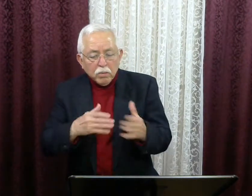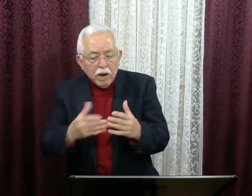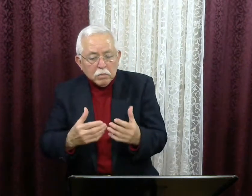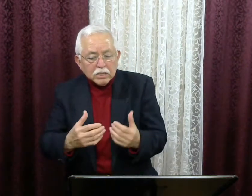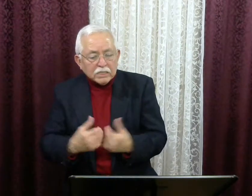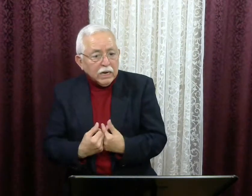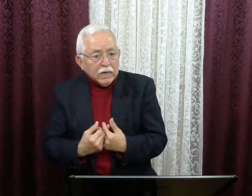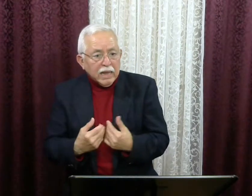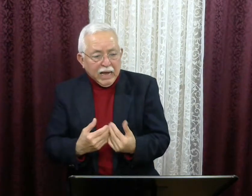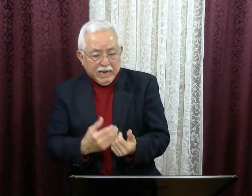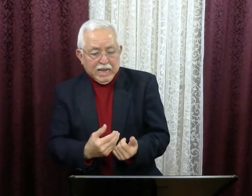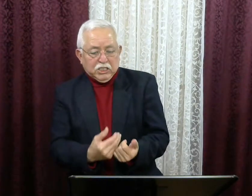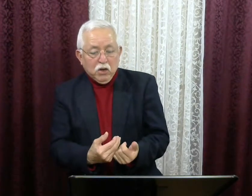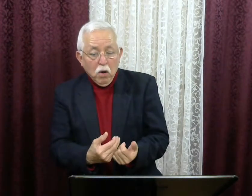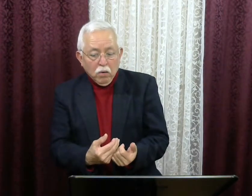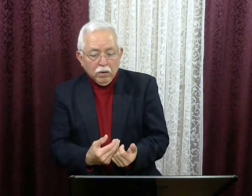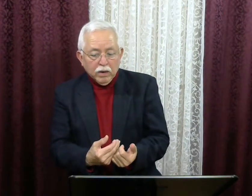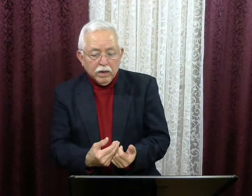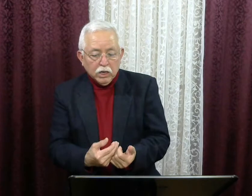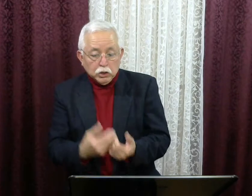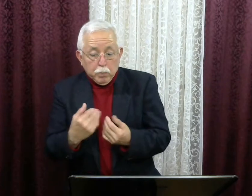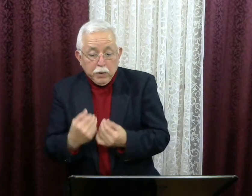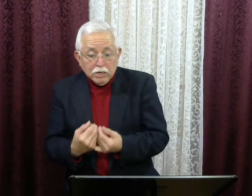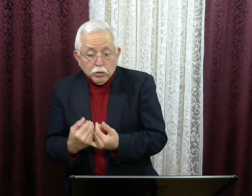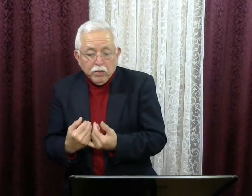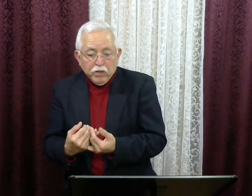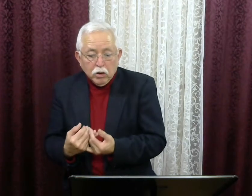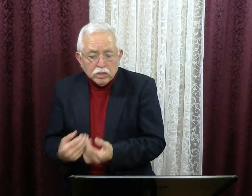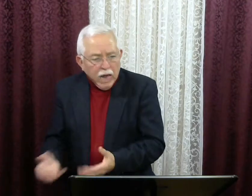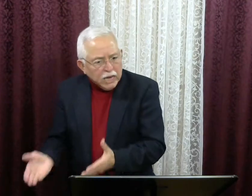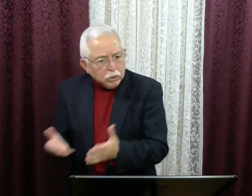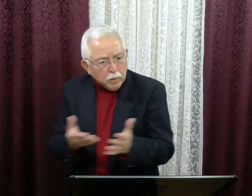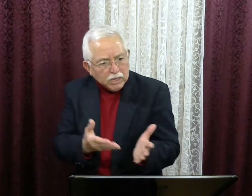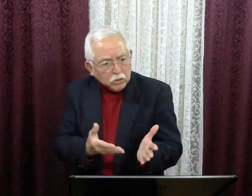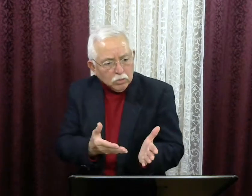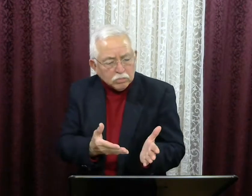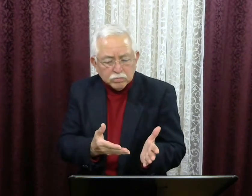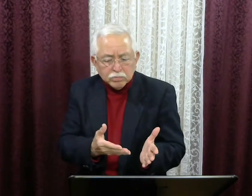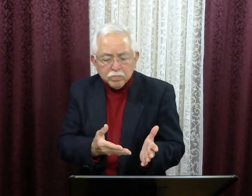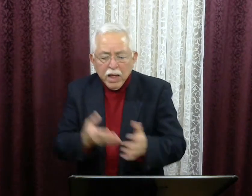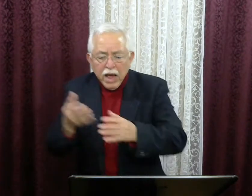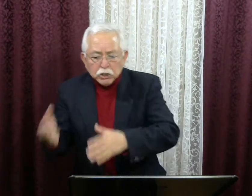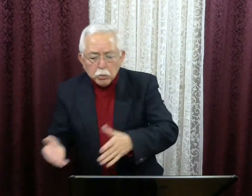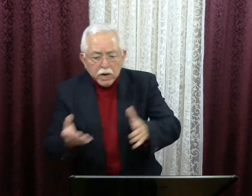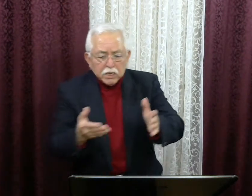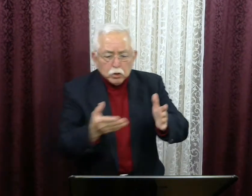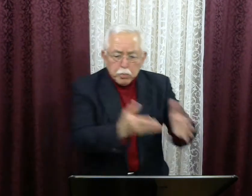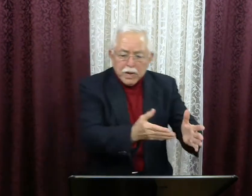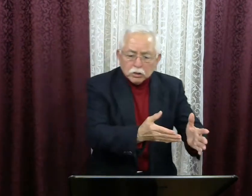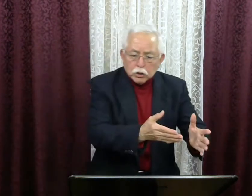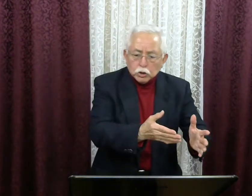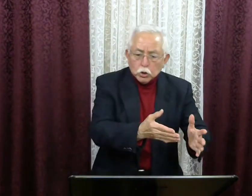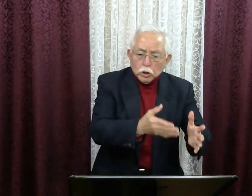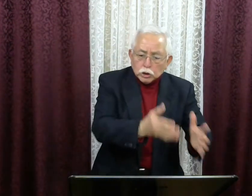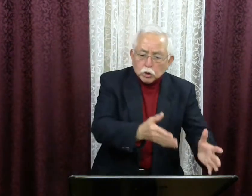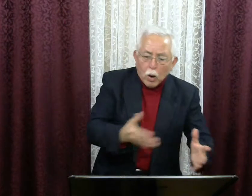hablamos acerca de la creación, yo pienso en Dios en su plenitud. En su plenitud pienso en sus